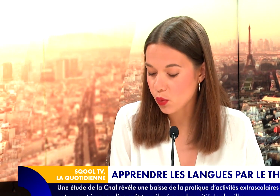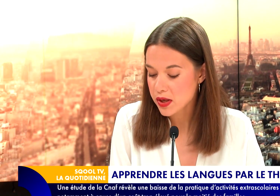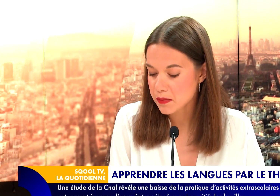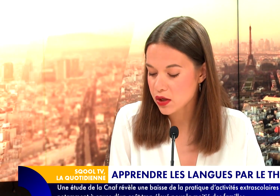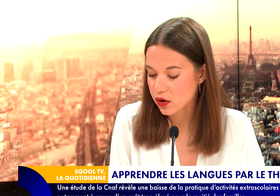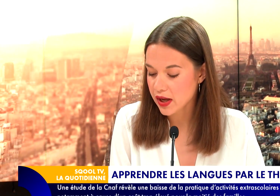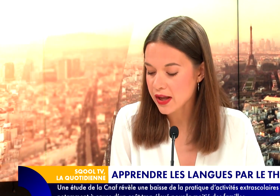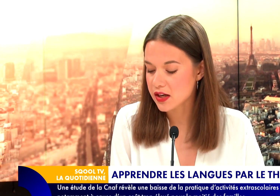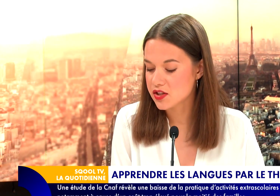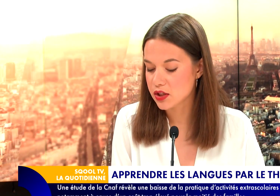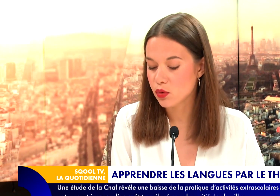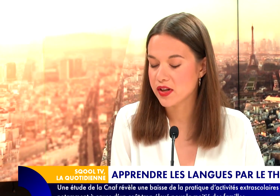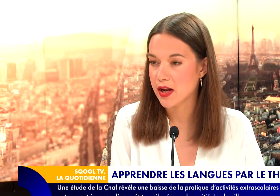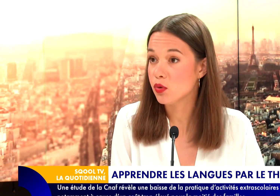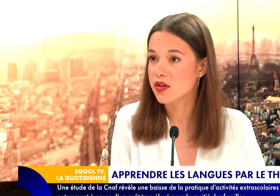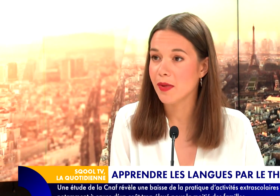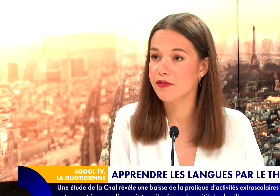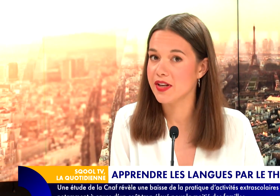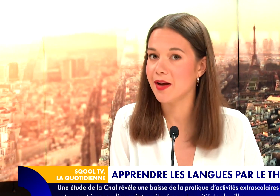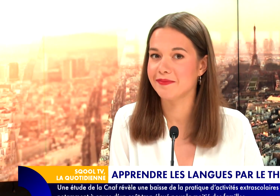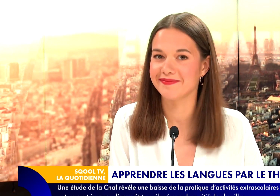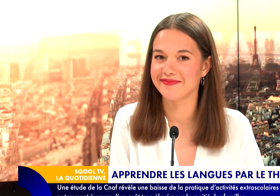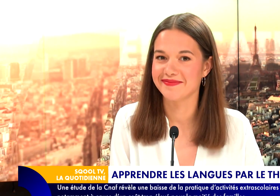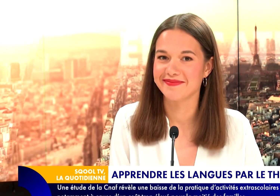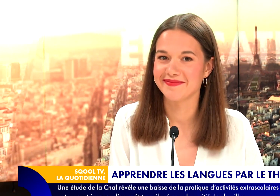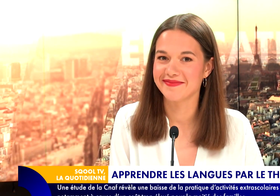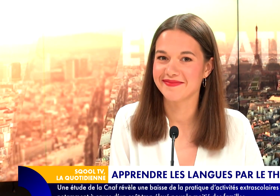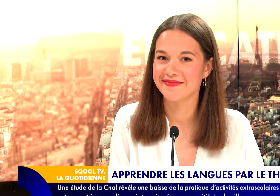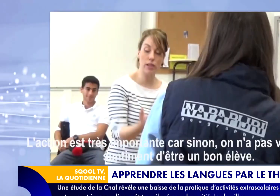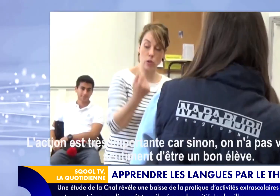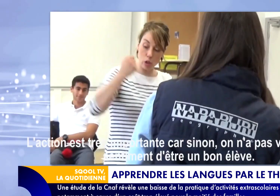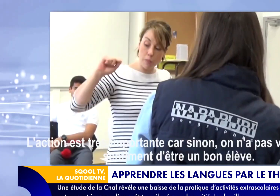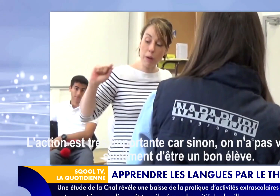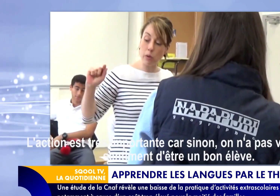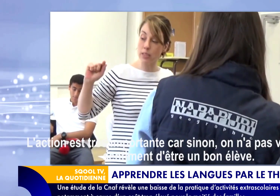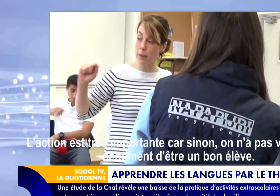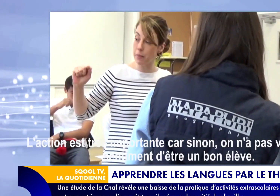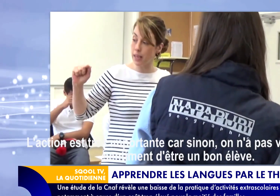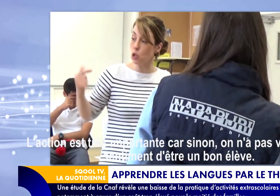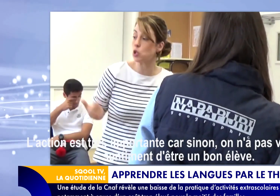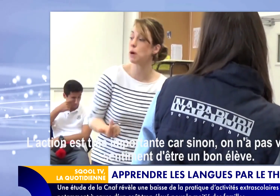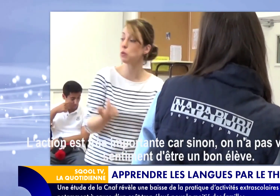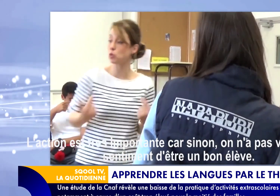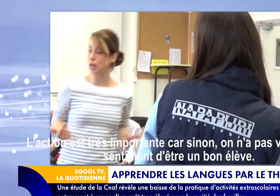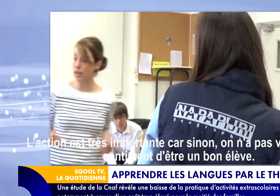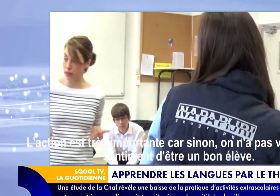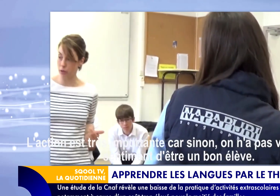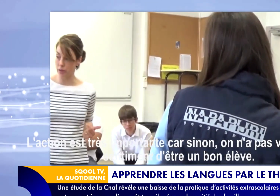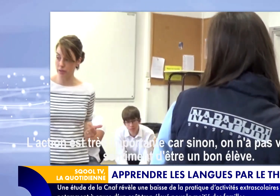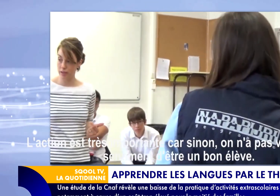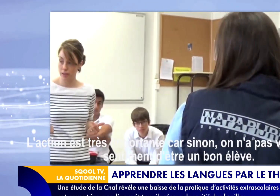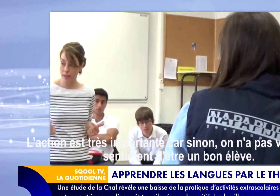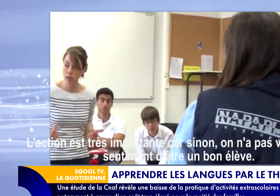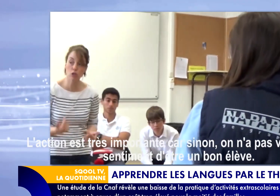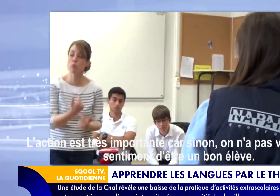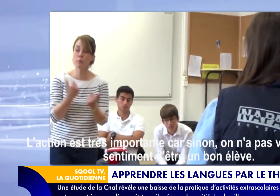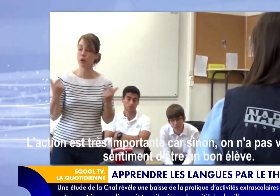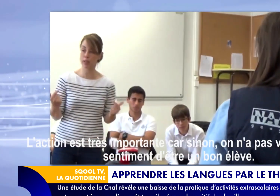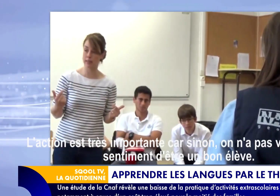Juan Mayorga, El Chico de la Última Fila. Y cuando nos vamos, también nos vamos con la acción. Eso es muy